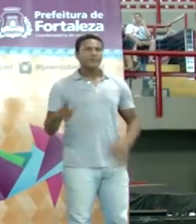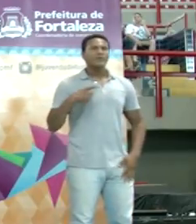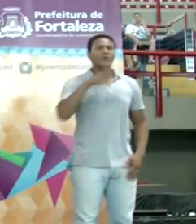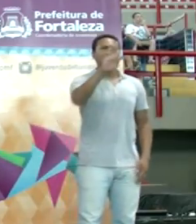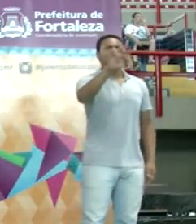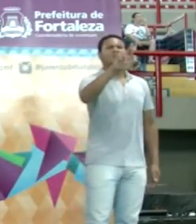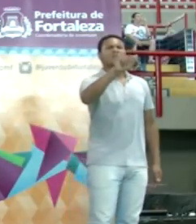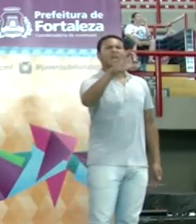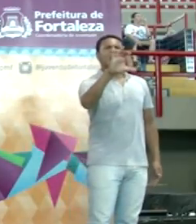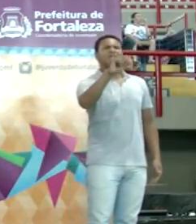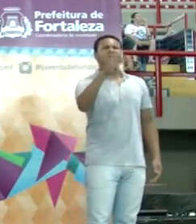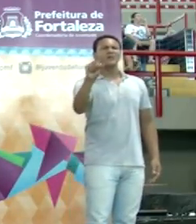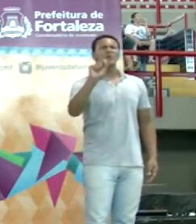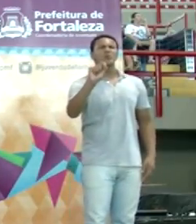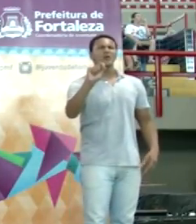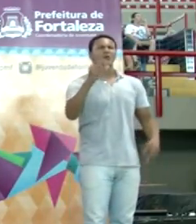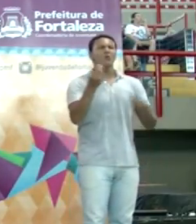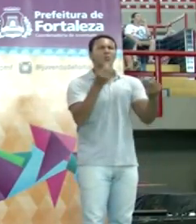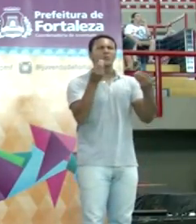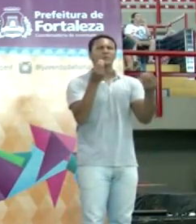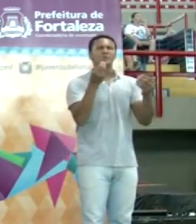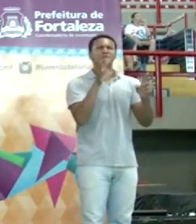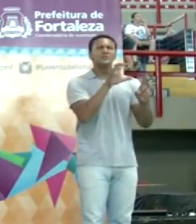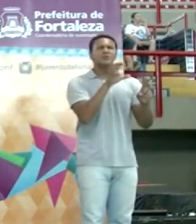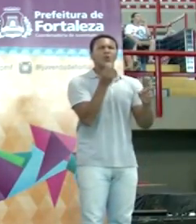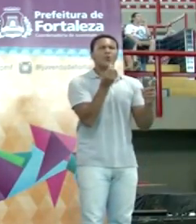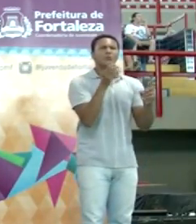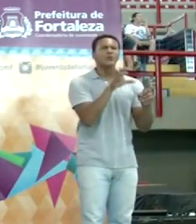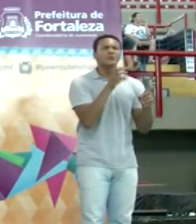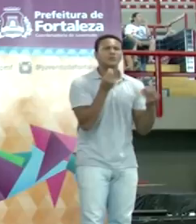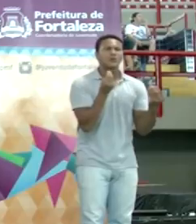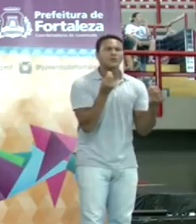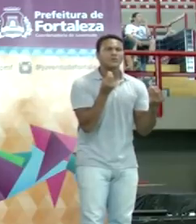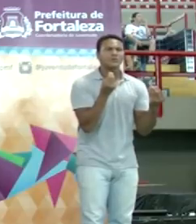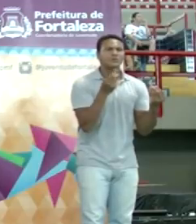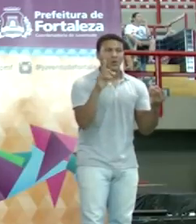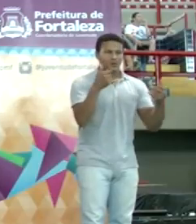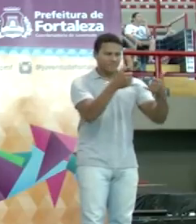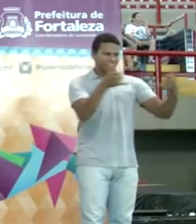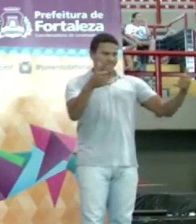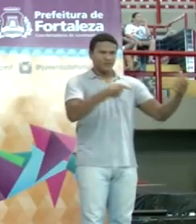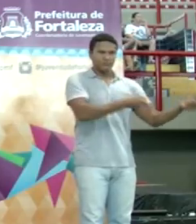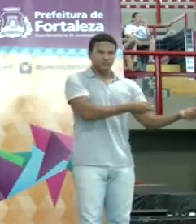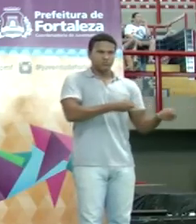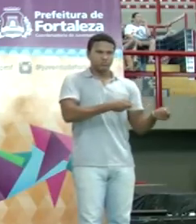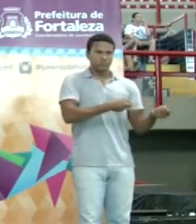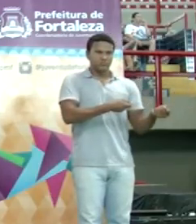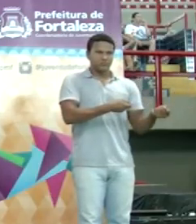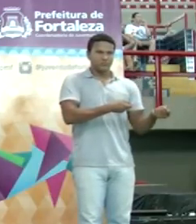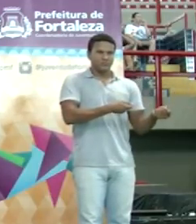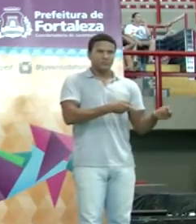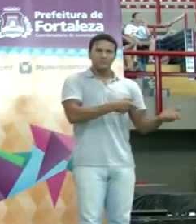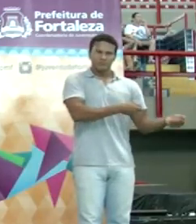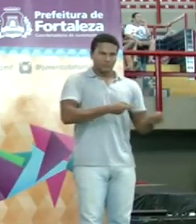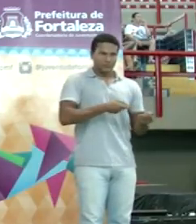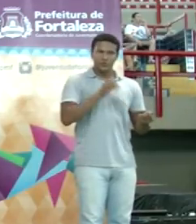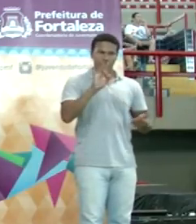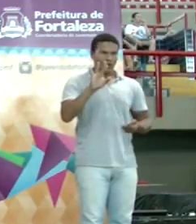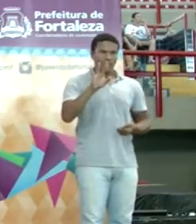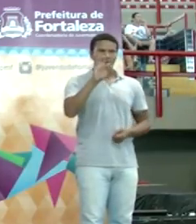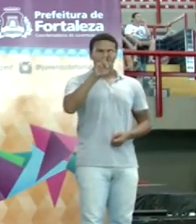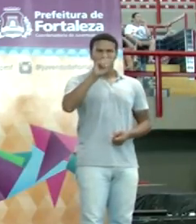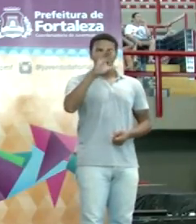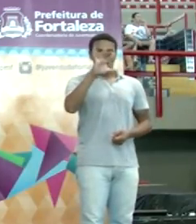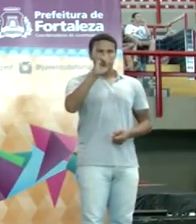tração é uma força que age aonde? Força que age em fios, cabos. É força? É. Então, essa